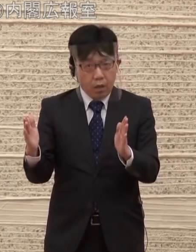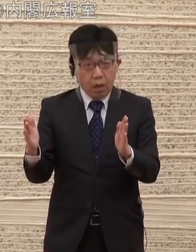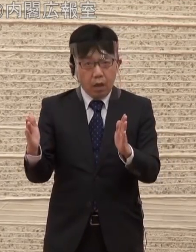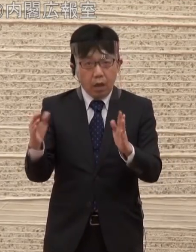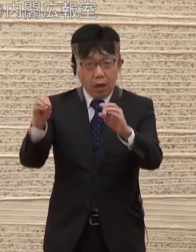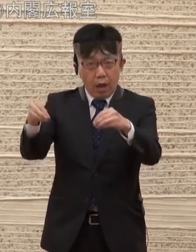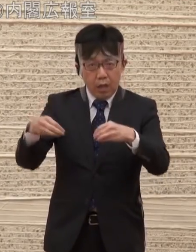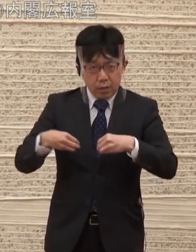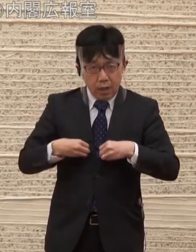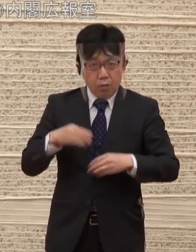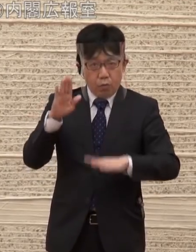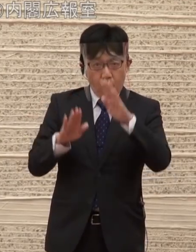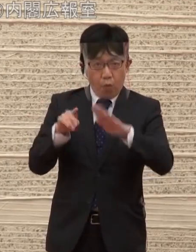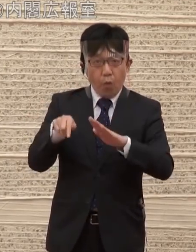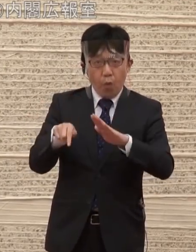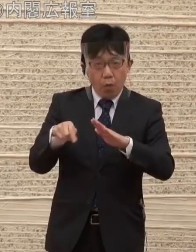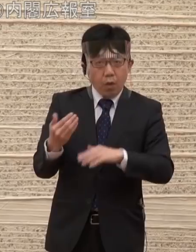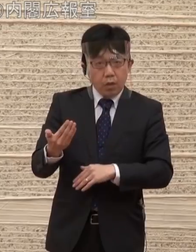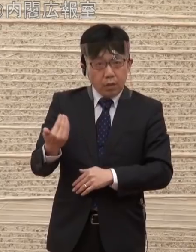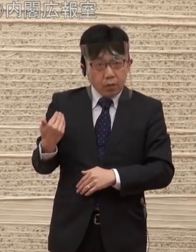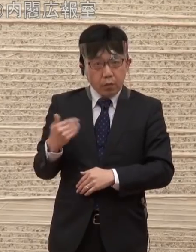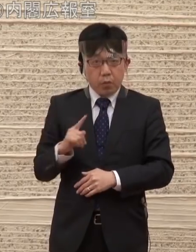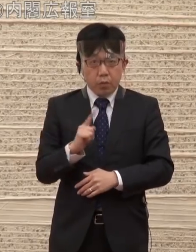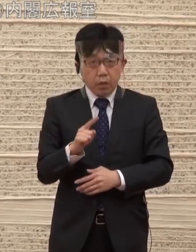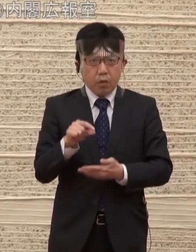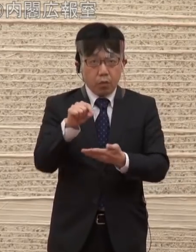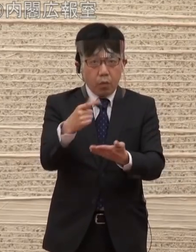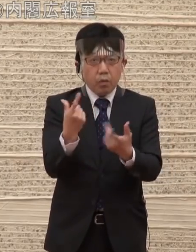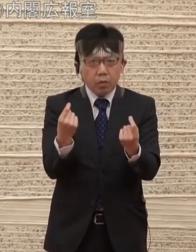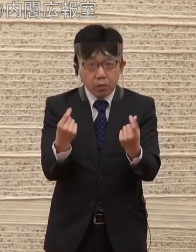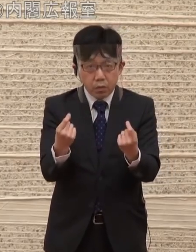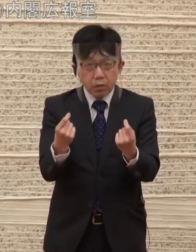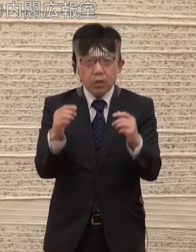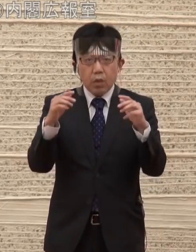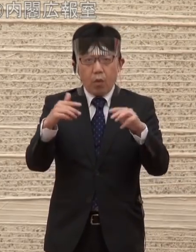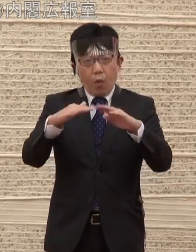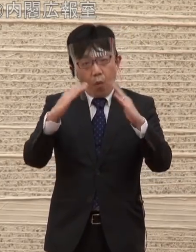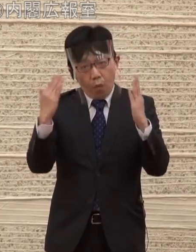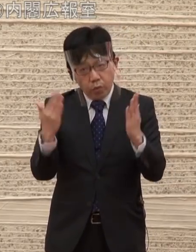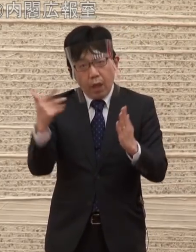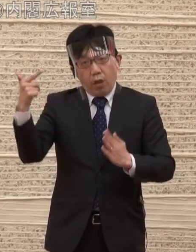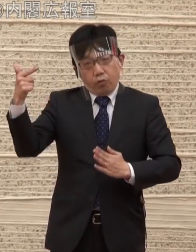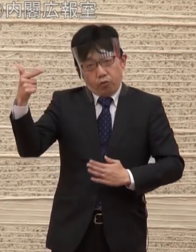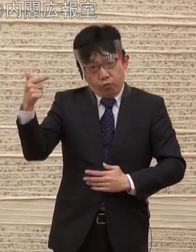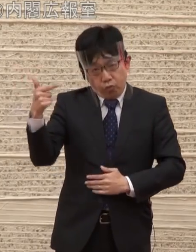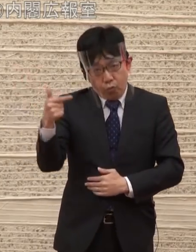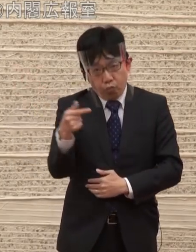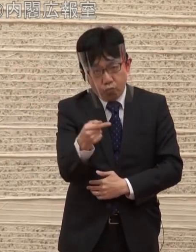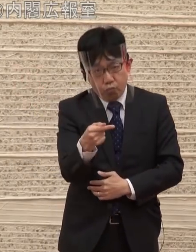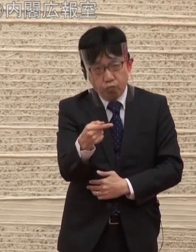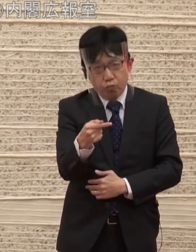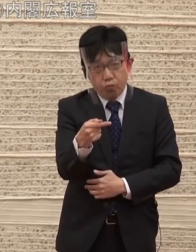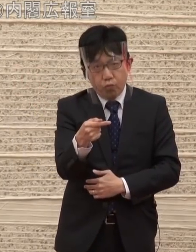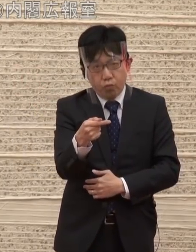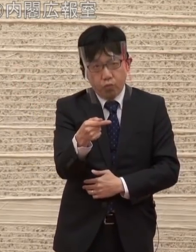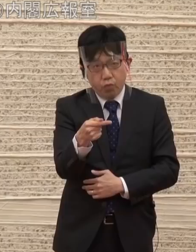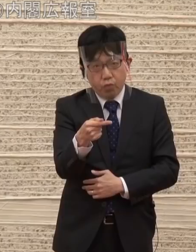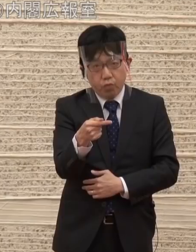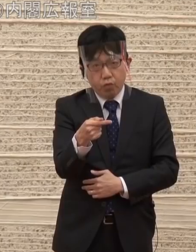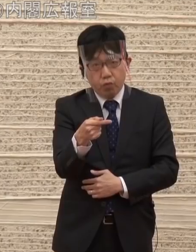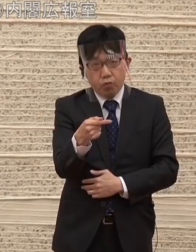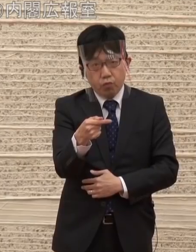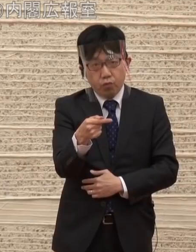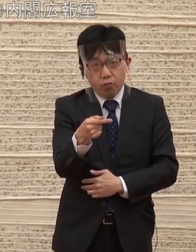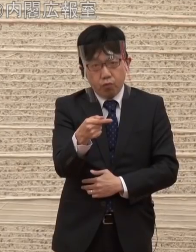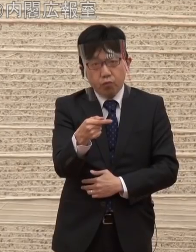感染状況についてですね最初に申し上げましたようにおおむね収束ということになってきたの